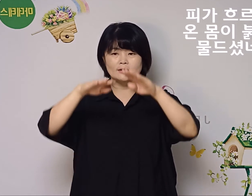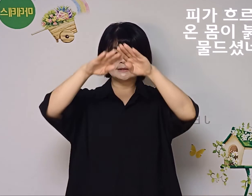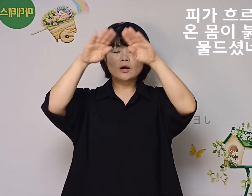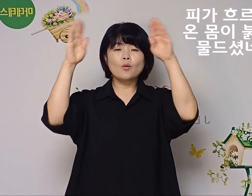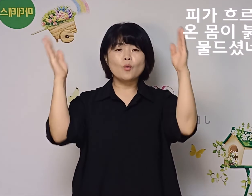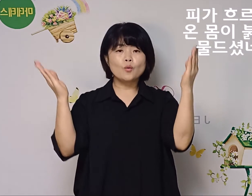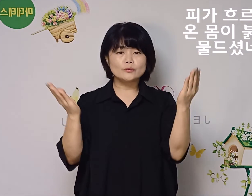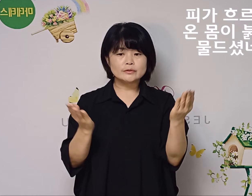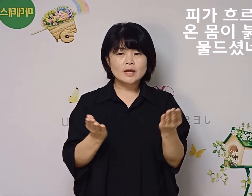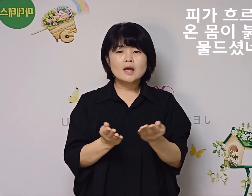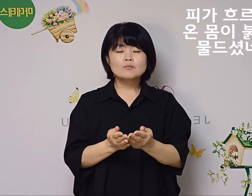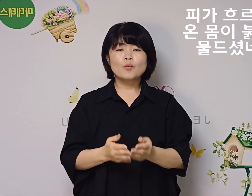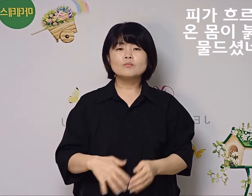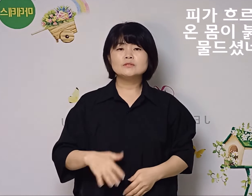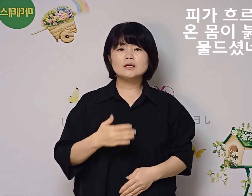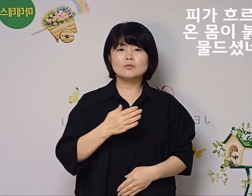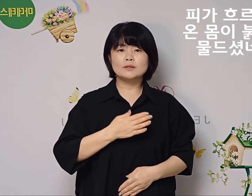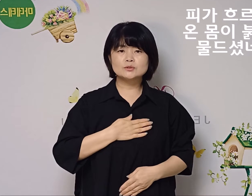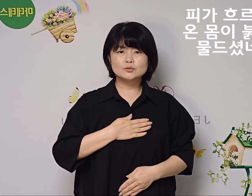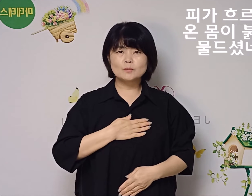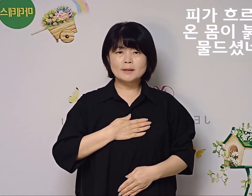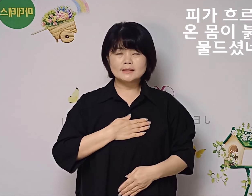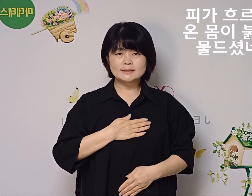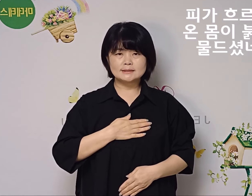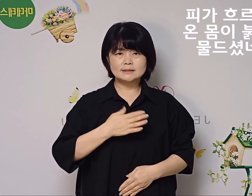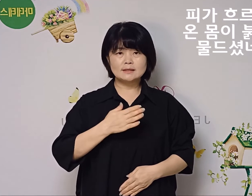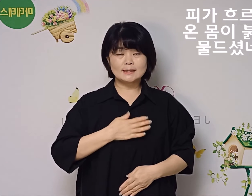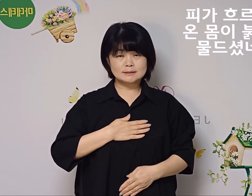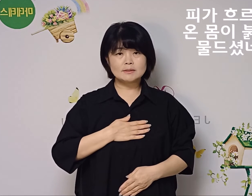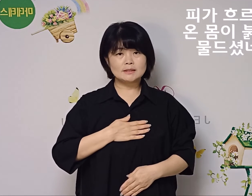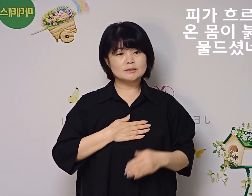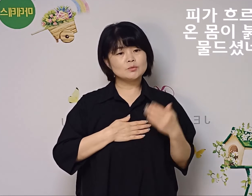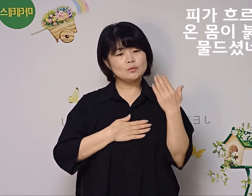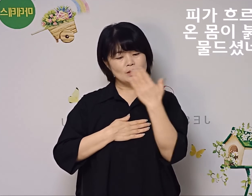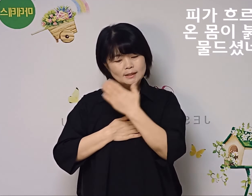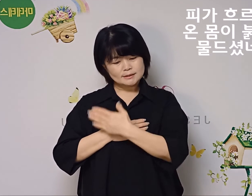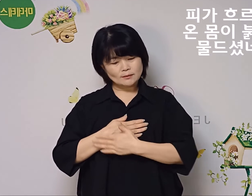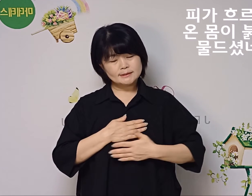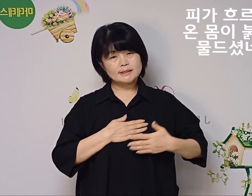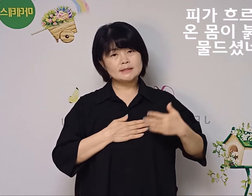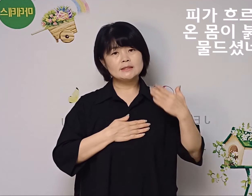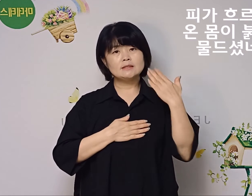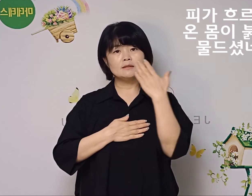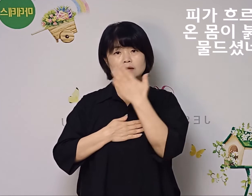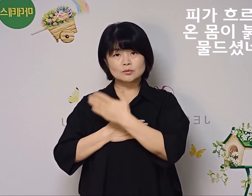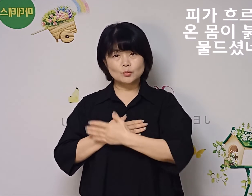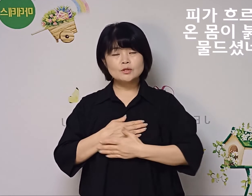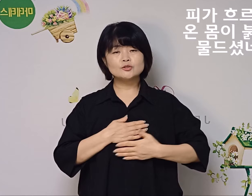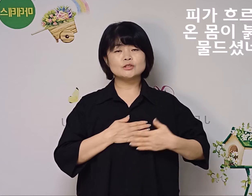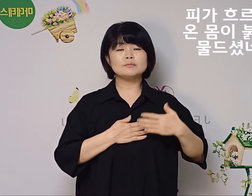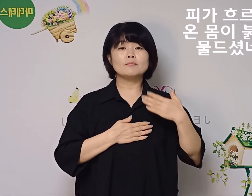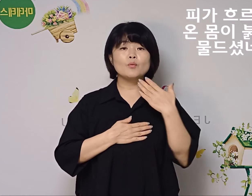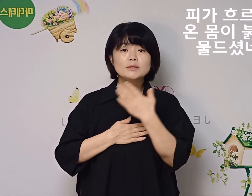그래서 몸은요, 왼손 손바닥을 가슴에 대시고 전체를 이렇게 돌려주시면 몸이